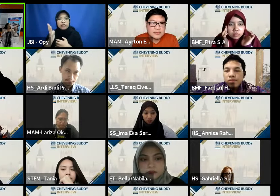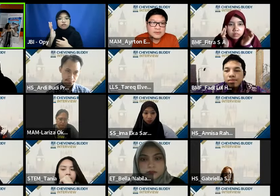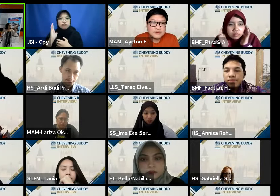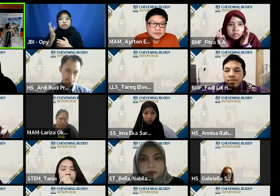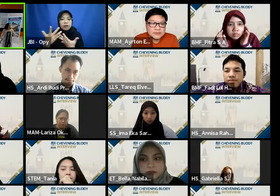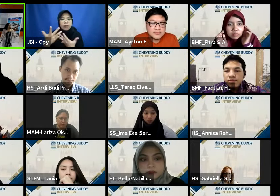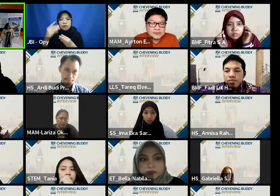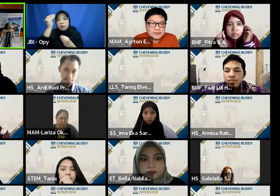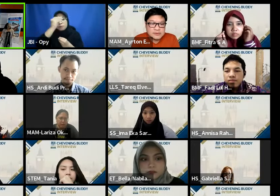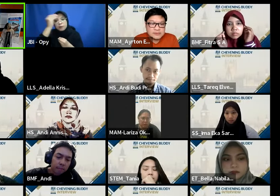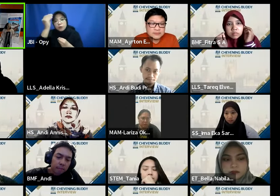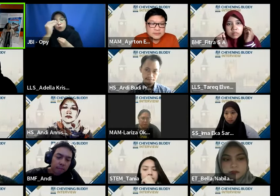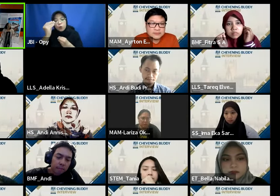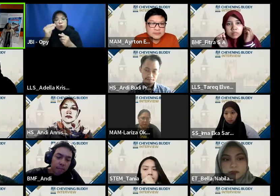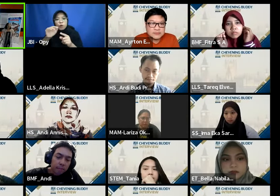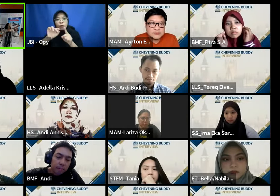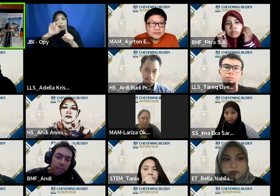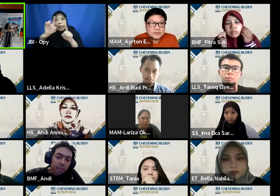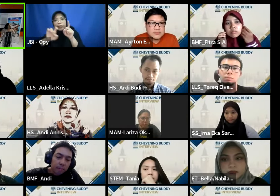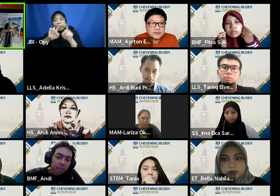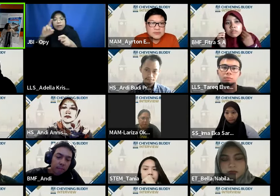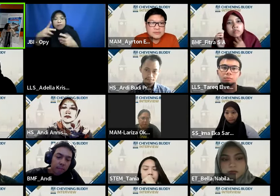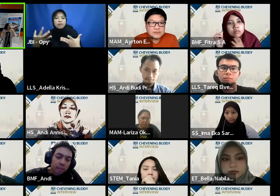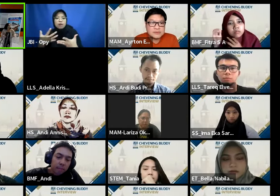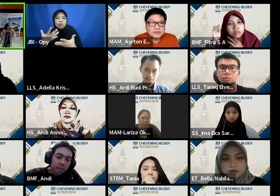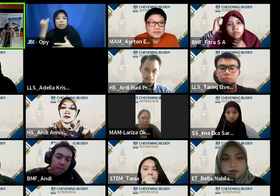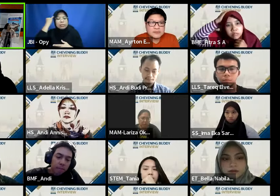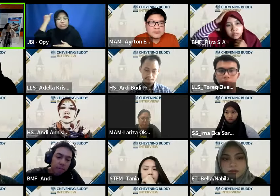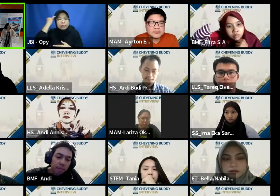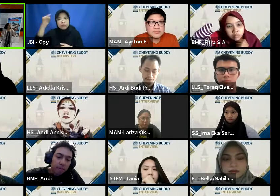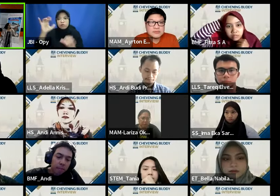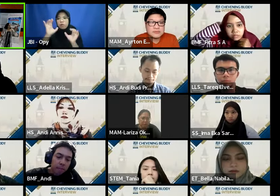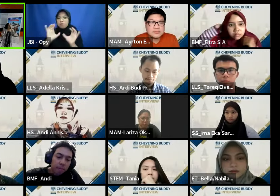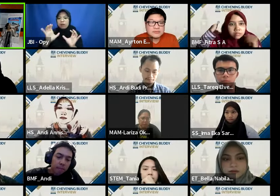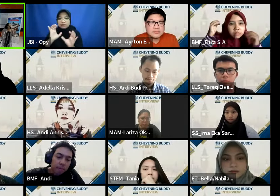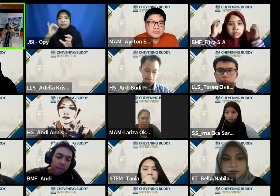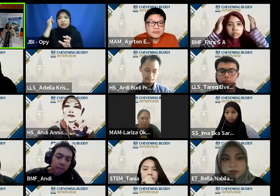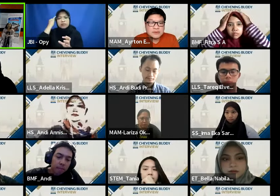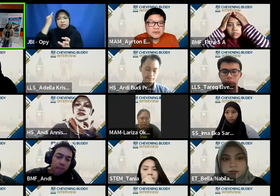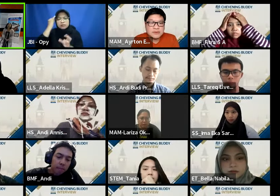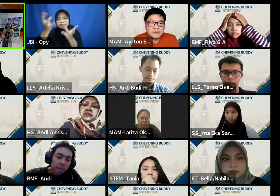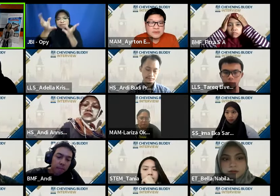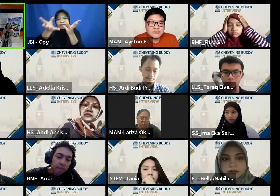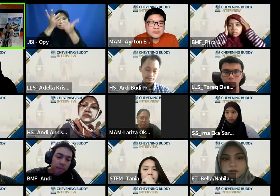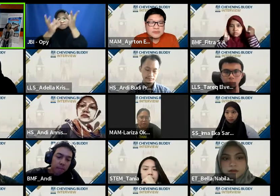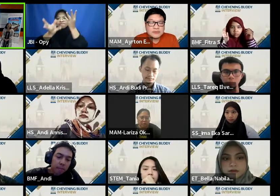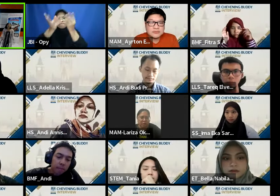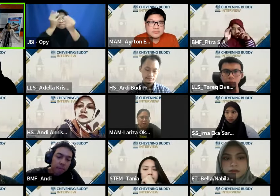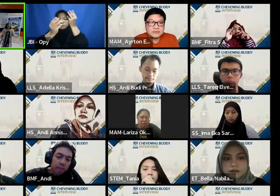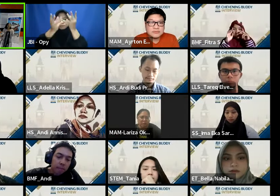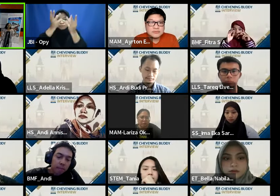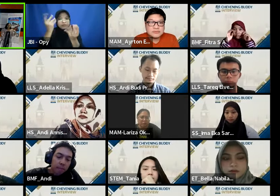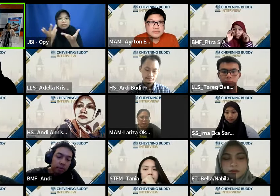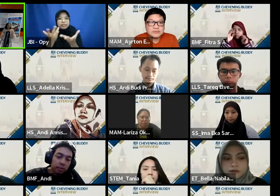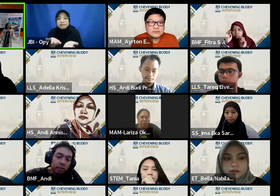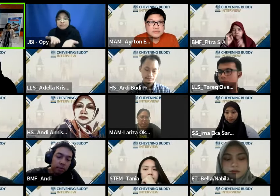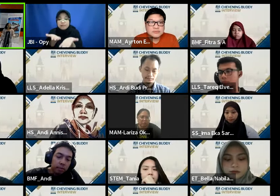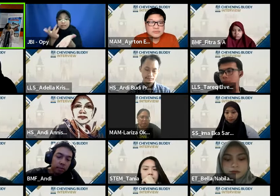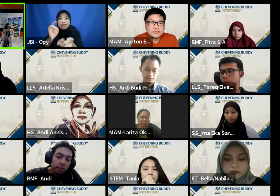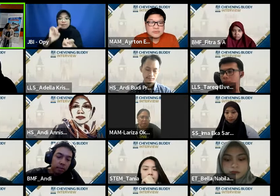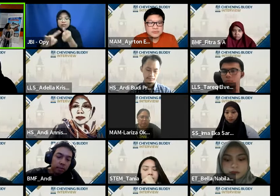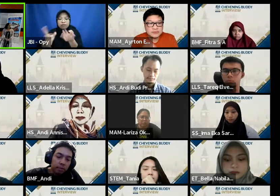bingung Masih banyak pertanyaan E makin banyak ide gitu ya makin banyak ide yang masuk silakan dicerna dulu